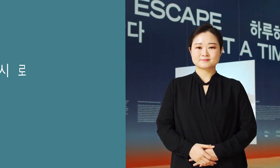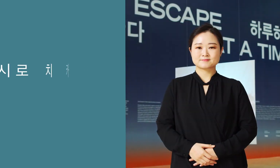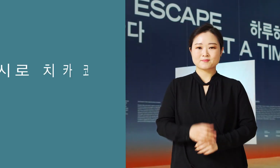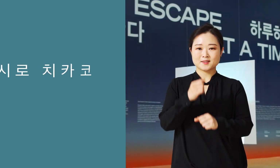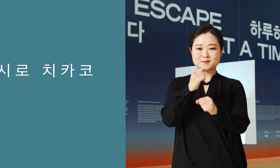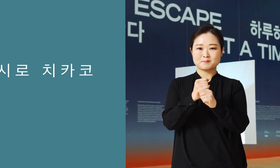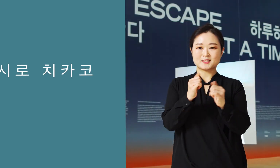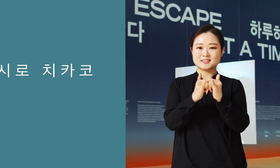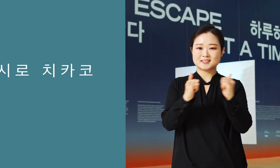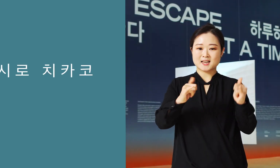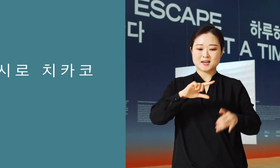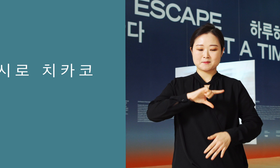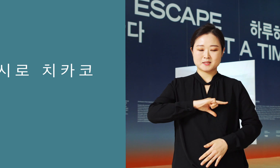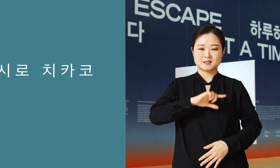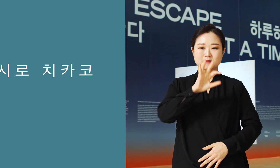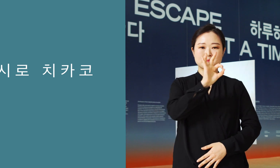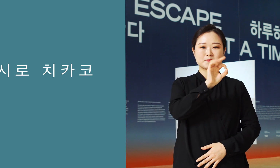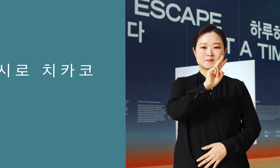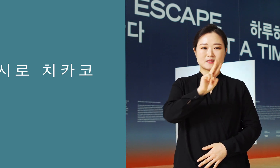야마시로 치카코.